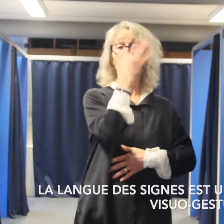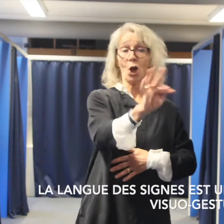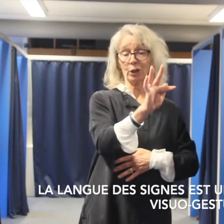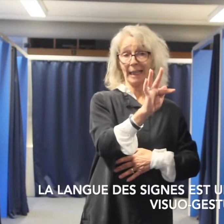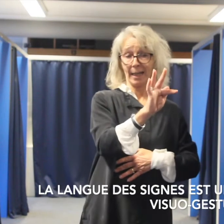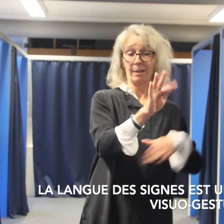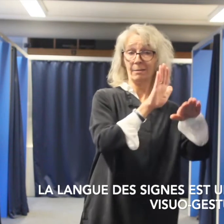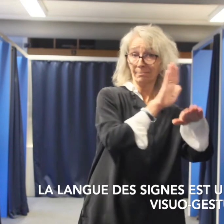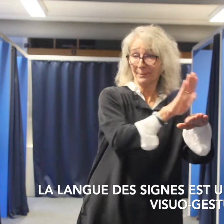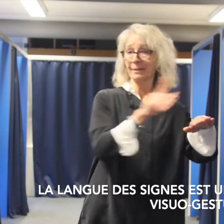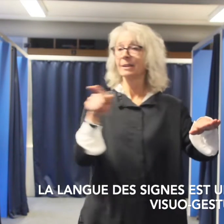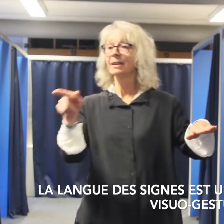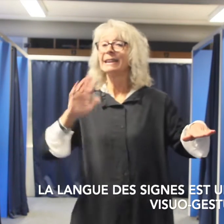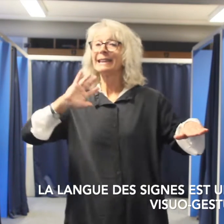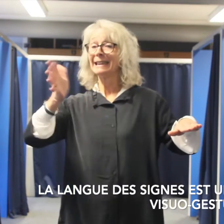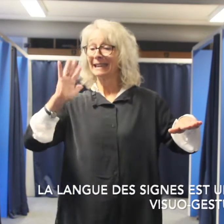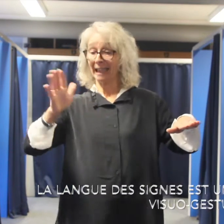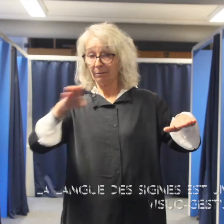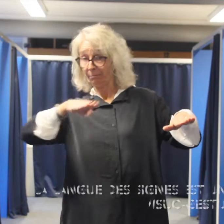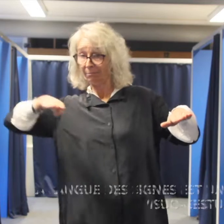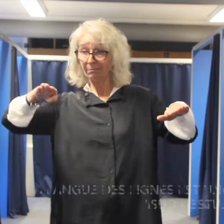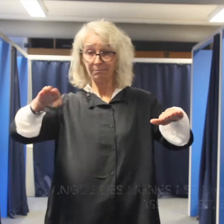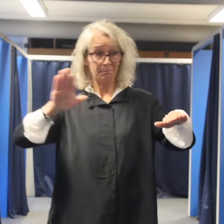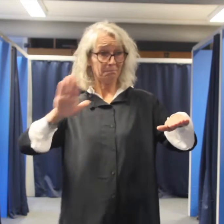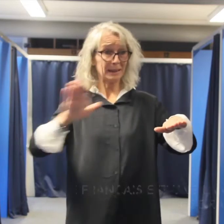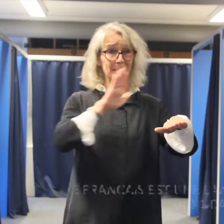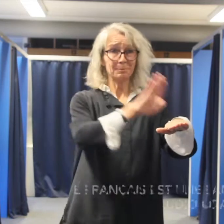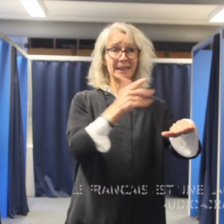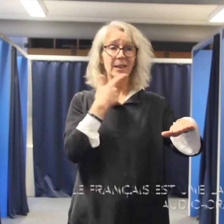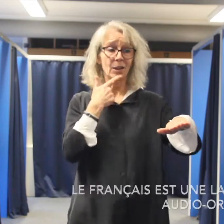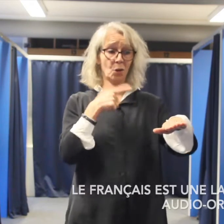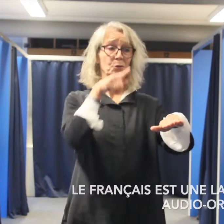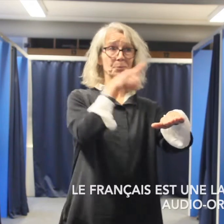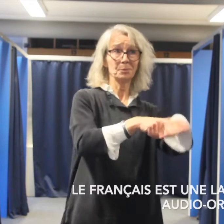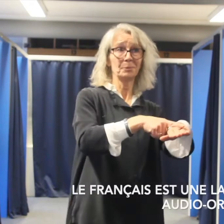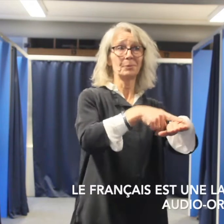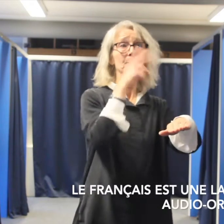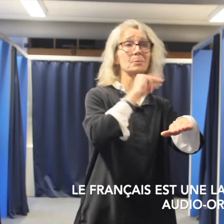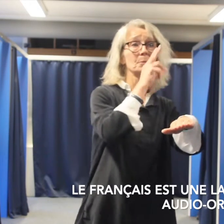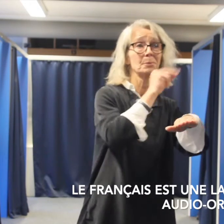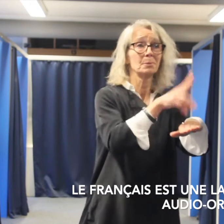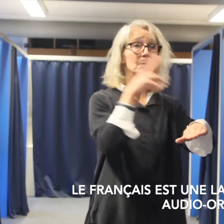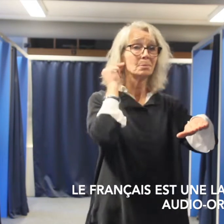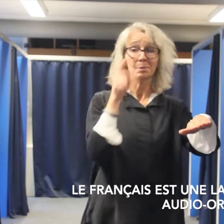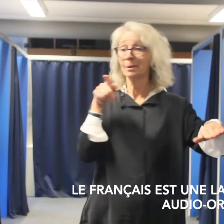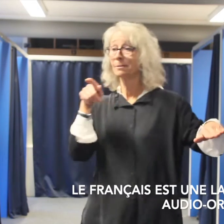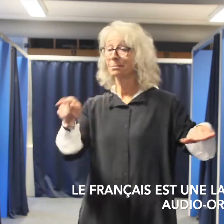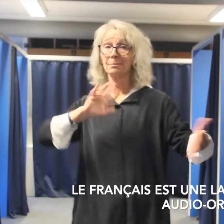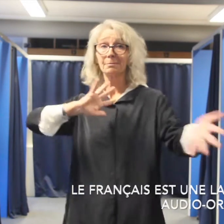langue visuo-gestuelle et le français est une langue audio-orale. C'est deux modalités distinctes.